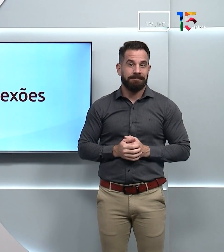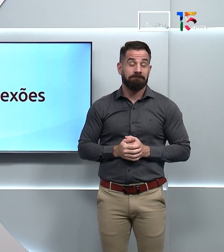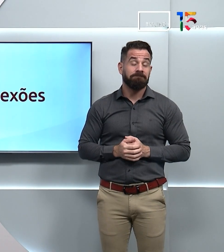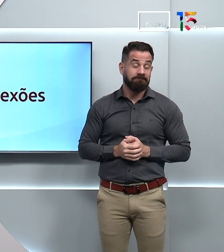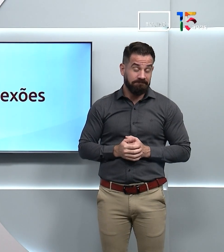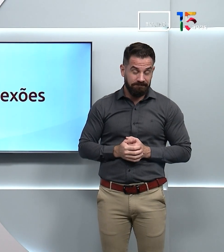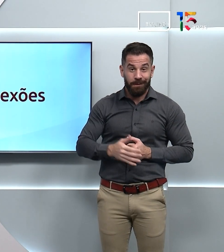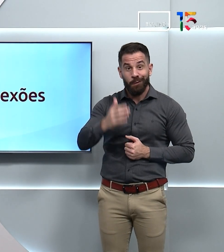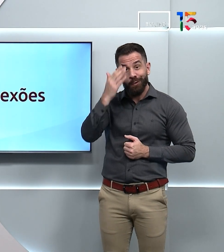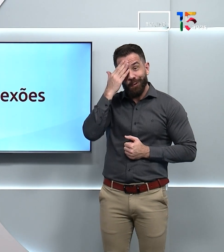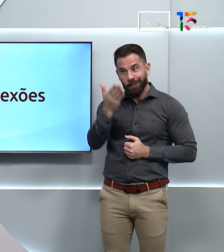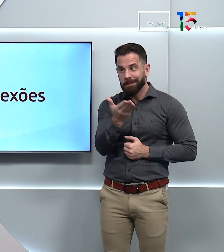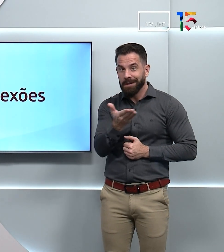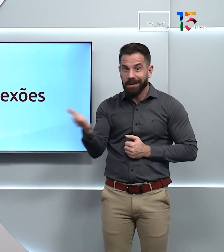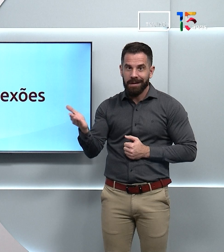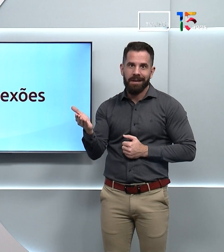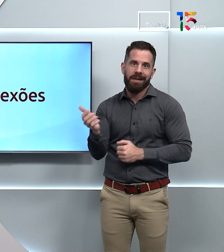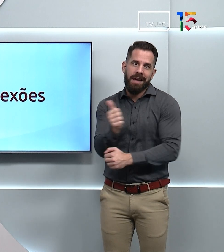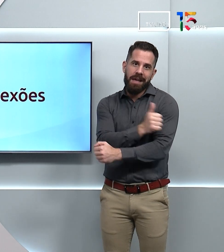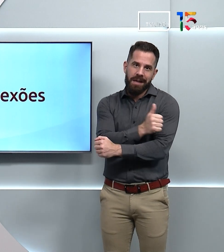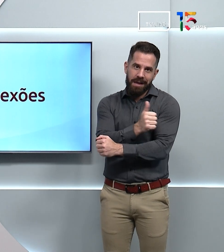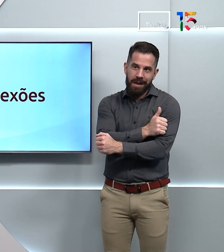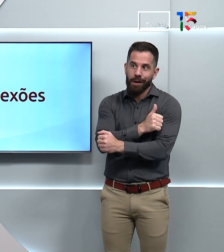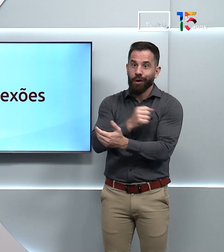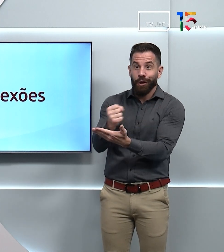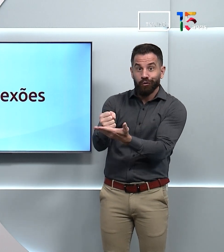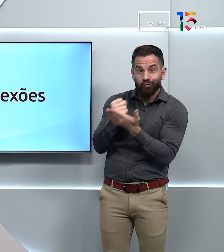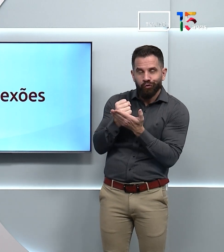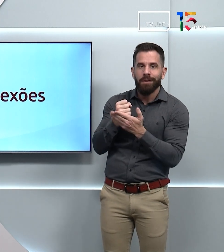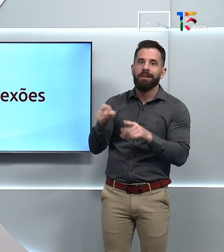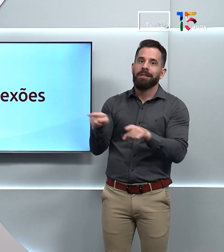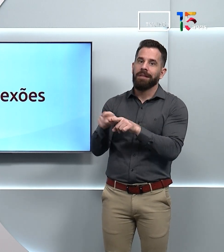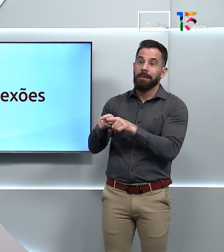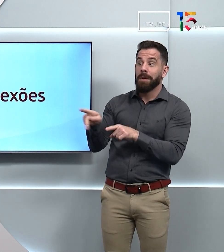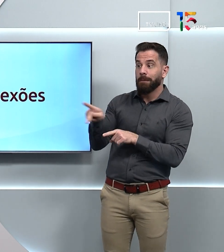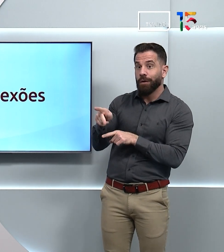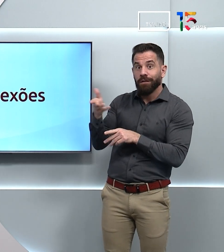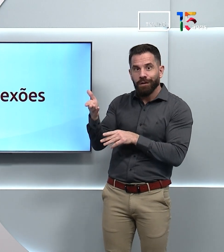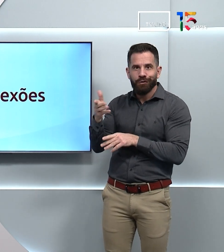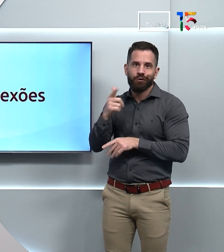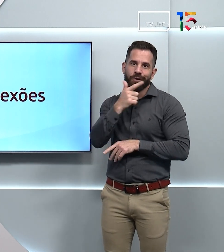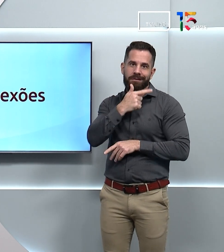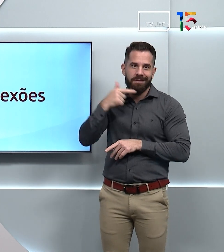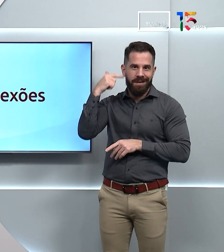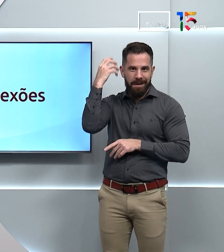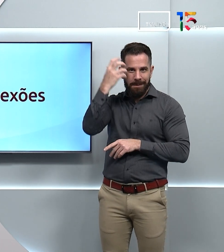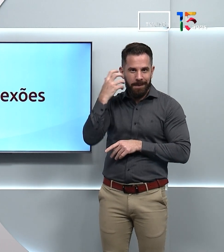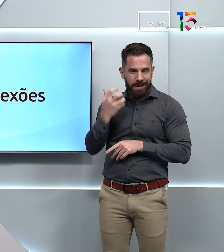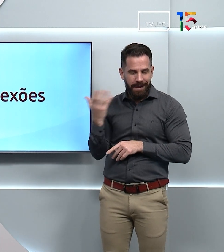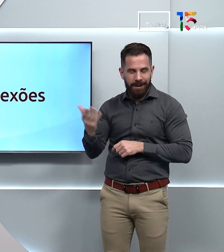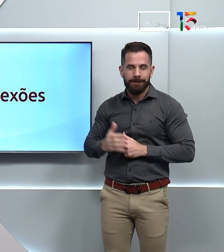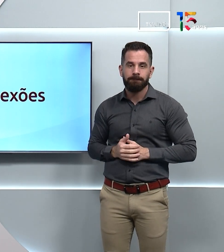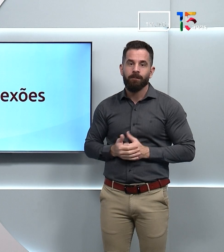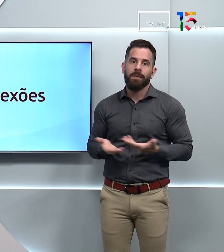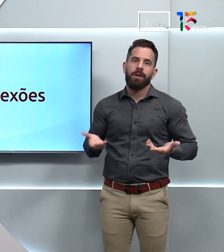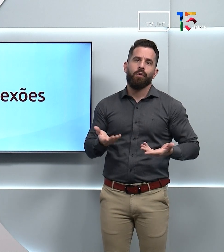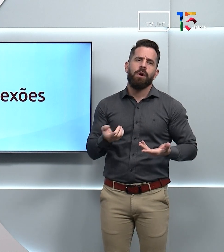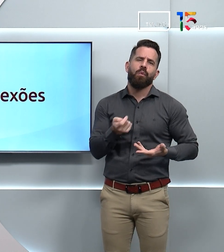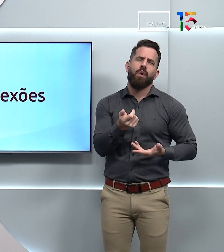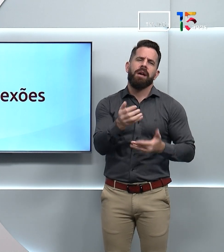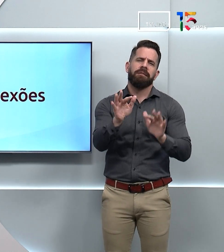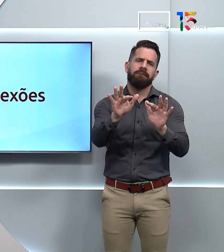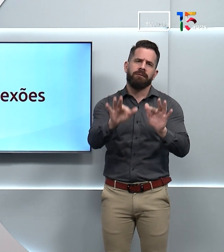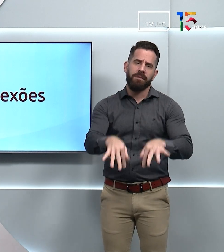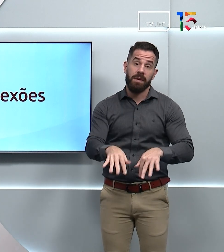A gente agradece os estudantes do Doutores da Bola e também agradece a professora Gabriela Marques. E agora a gente está finalizando o nosso